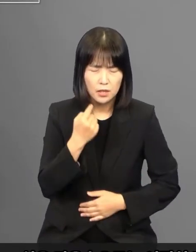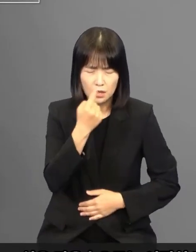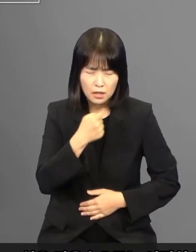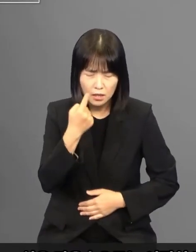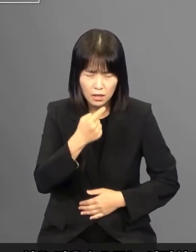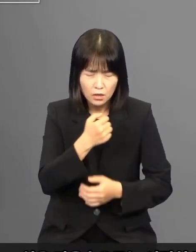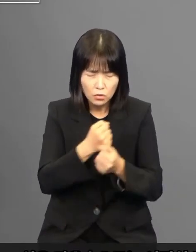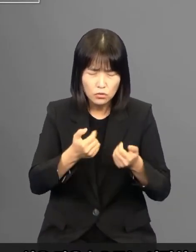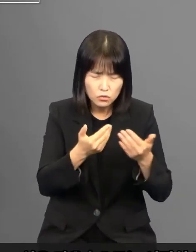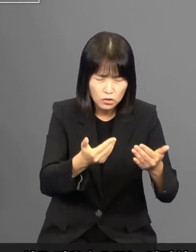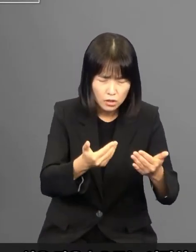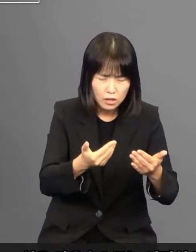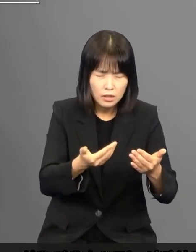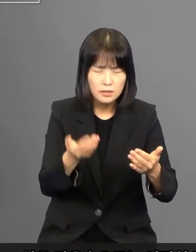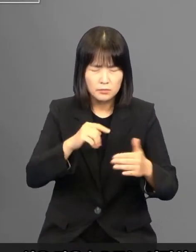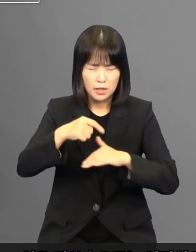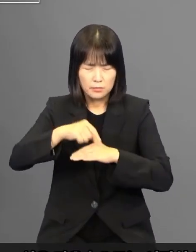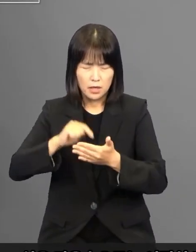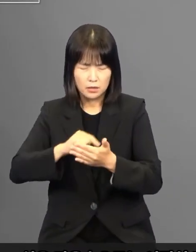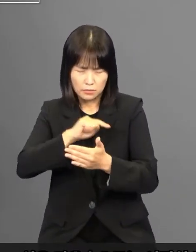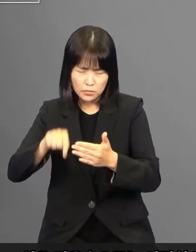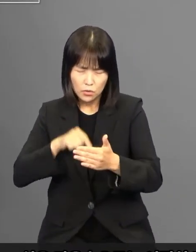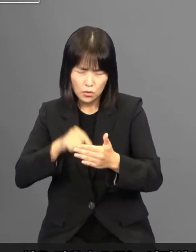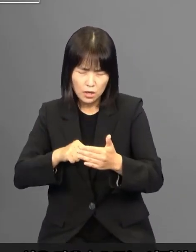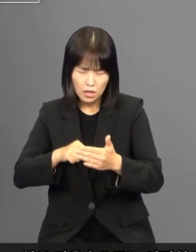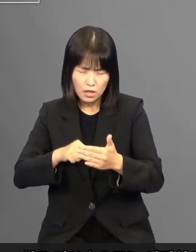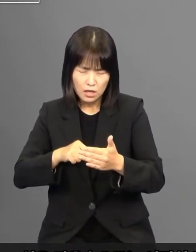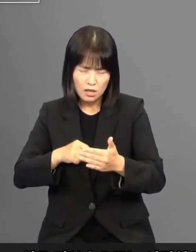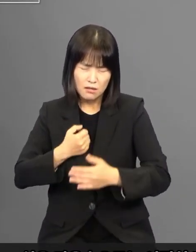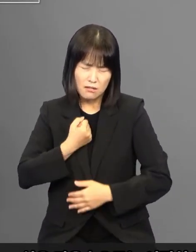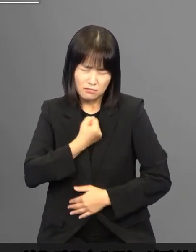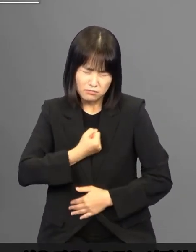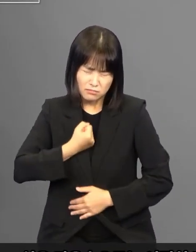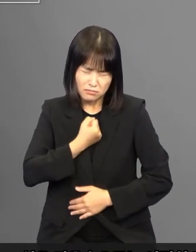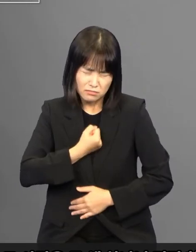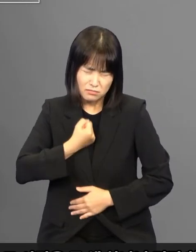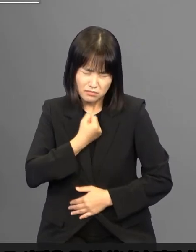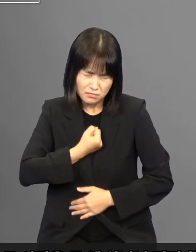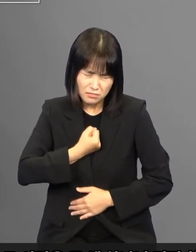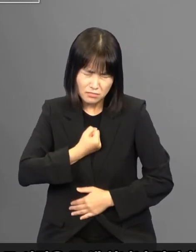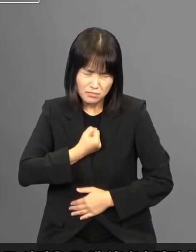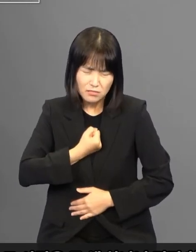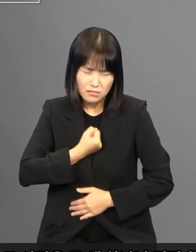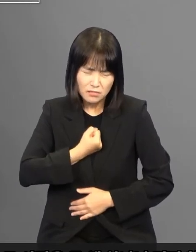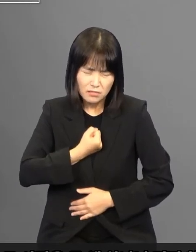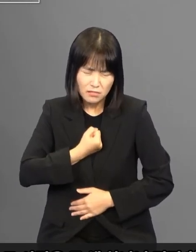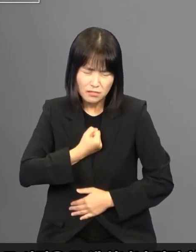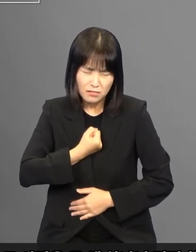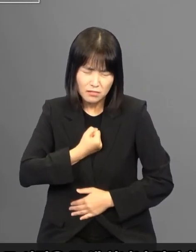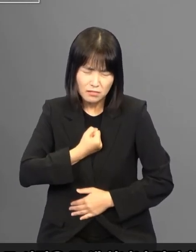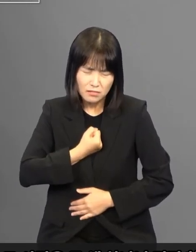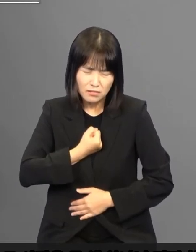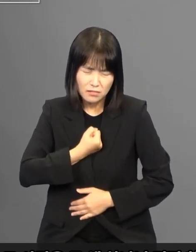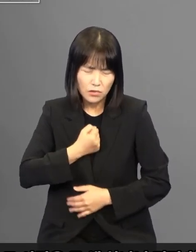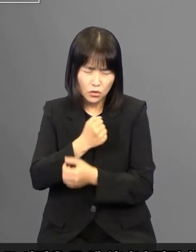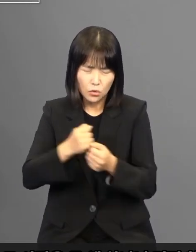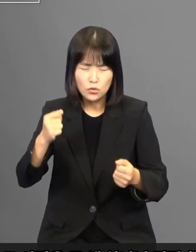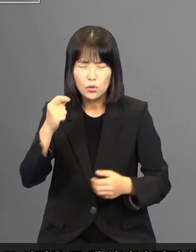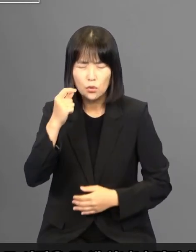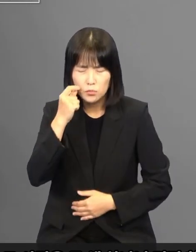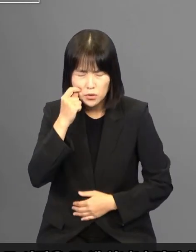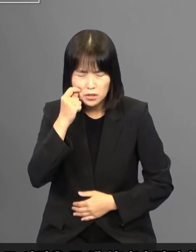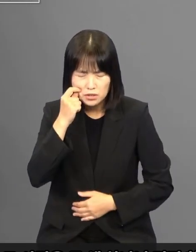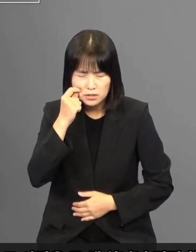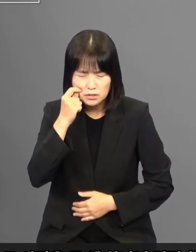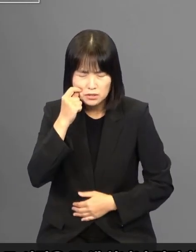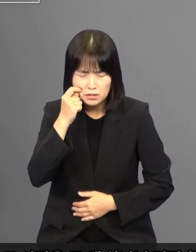하였지만 실은 마음속으로는 여전히 저 멀리 길르앗 야베스 땅 차가운 곳에 그 사람을 둔 채 하나님은 진정